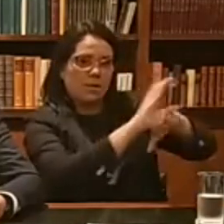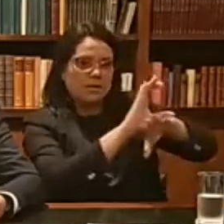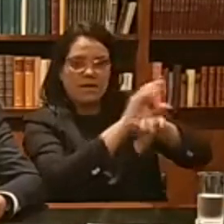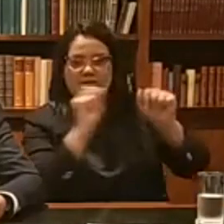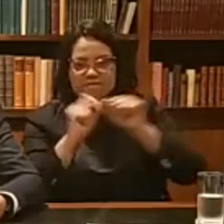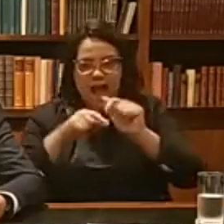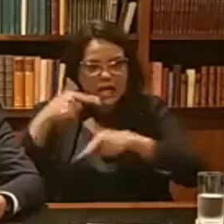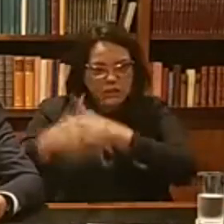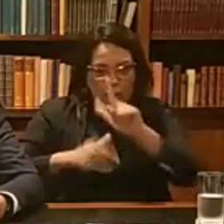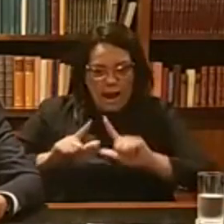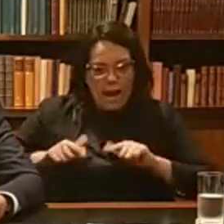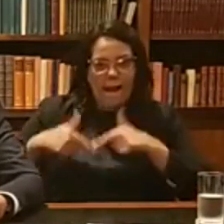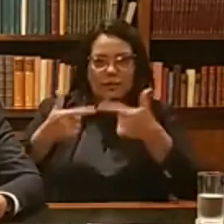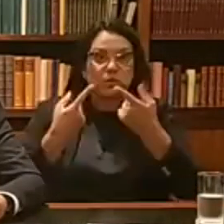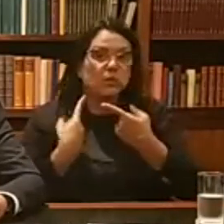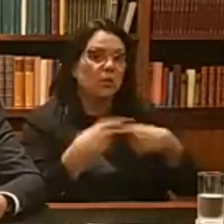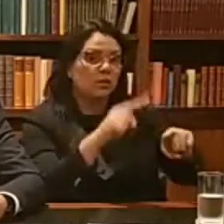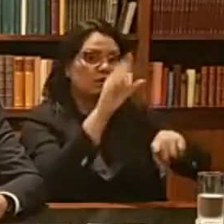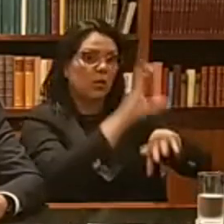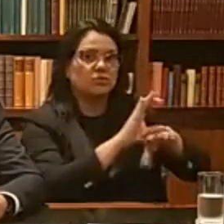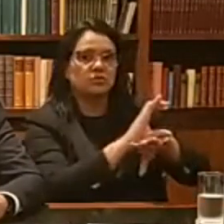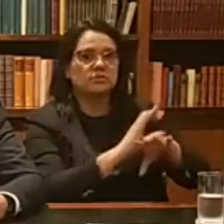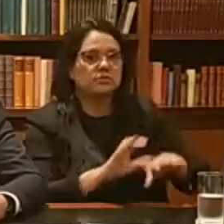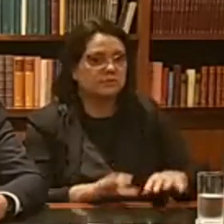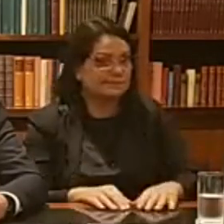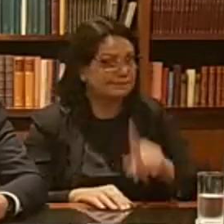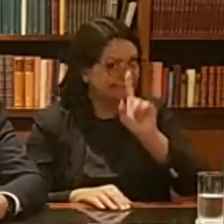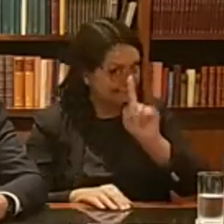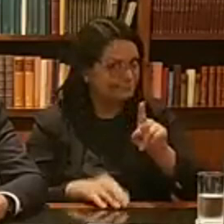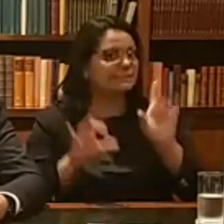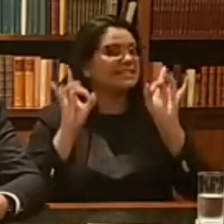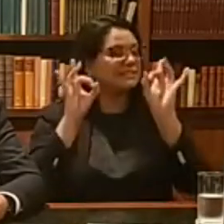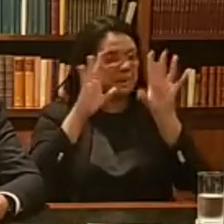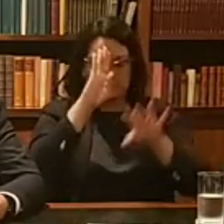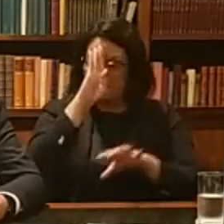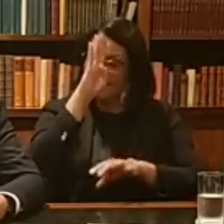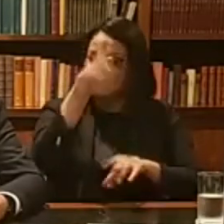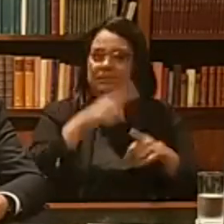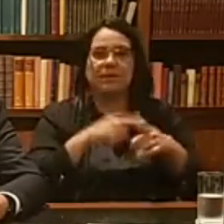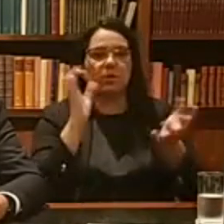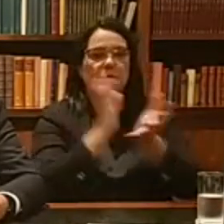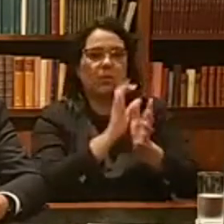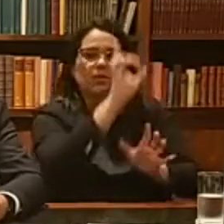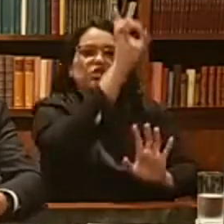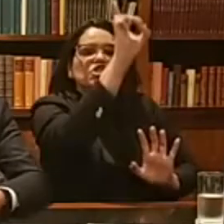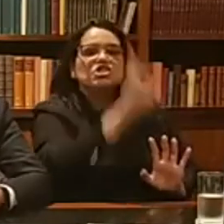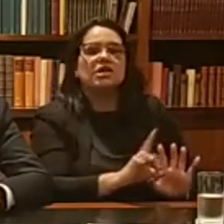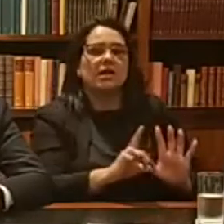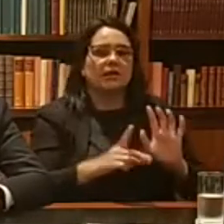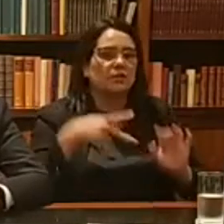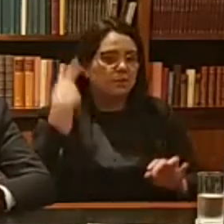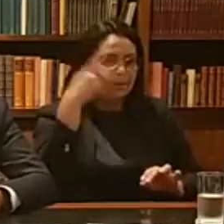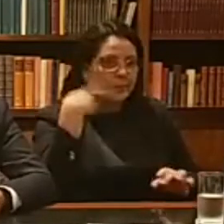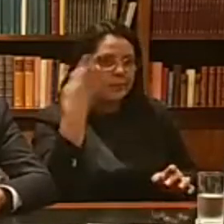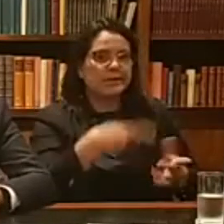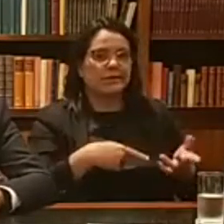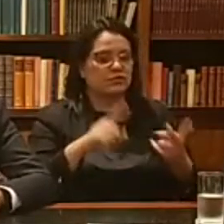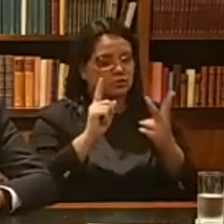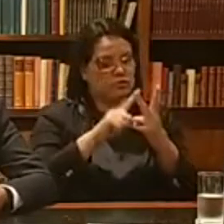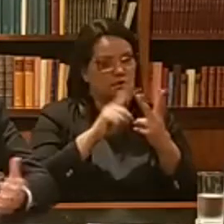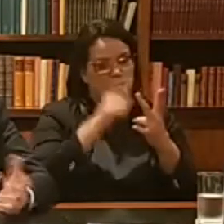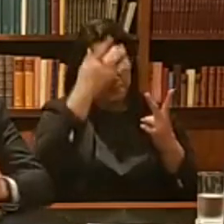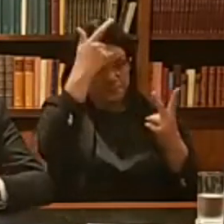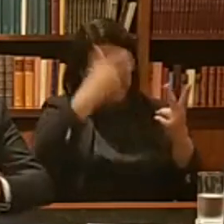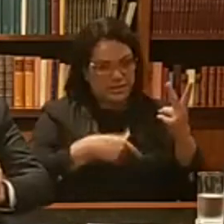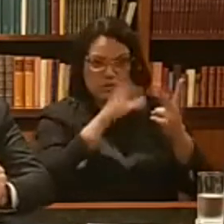Federal, em especial contra o exercício dos direitos políticos, individuais e sociais. O